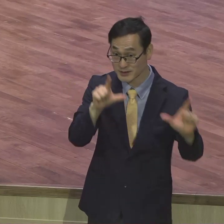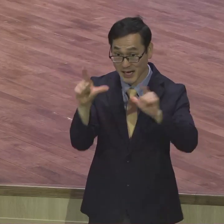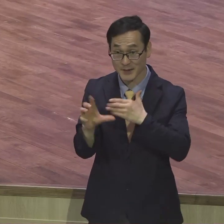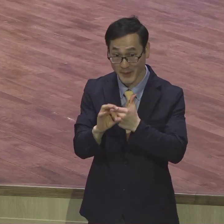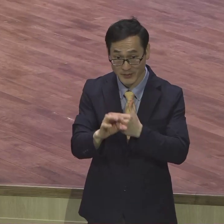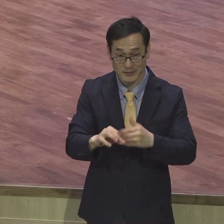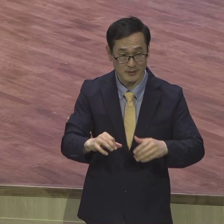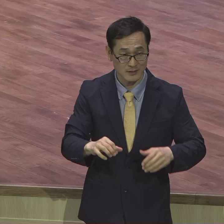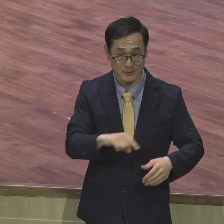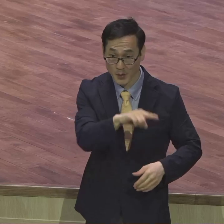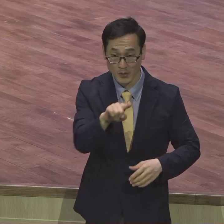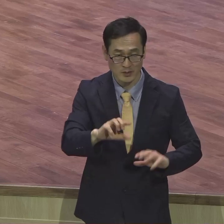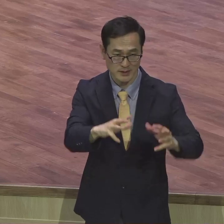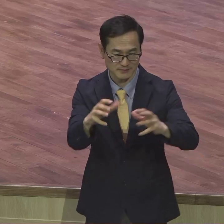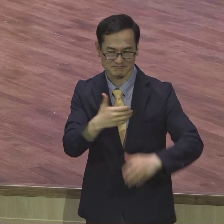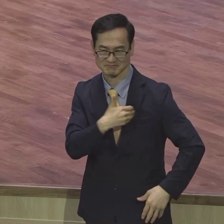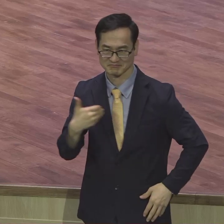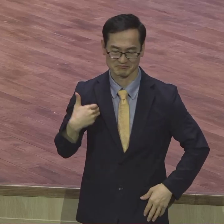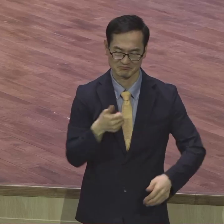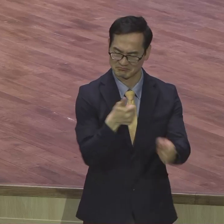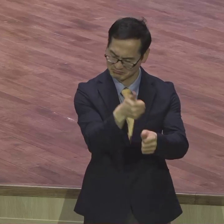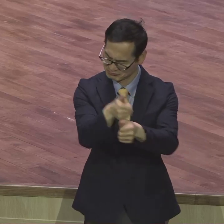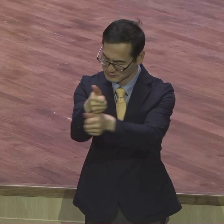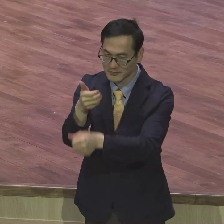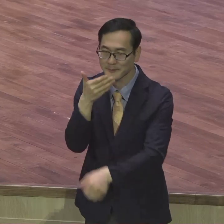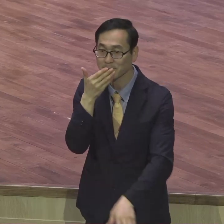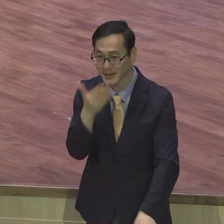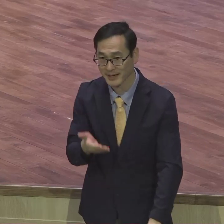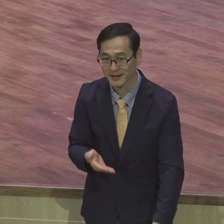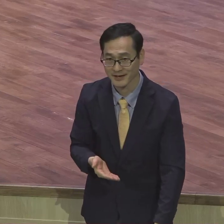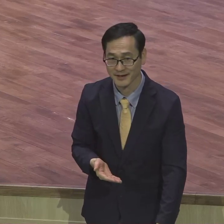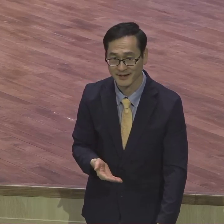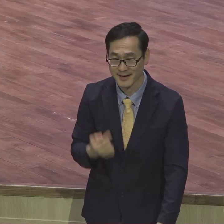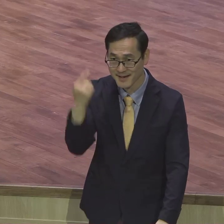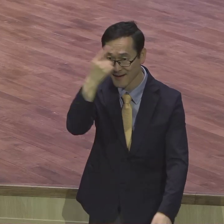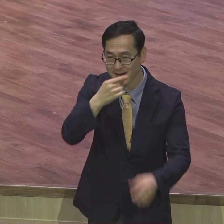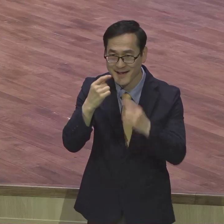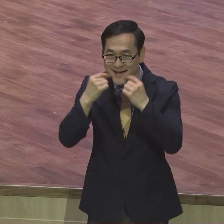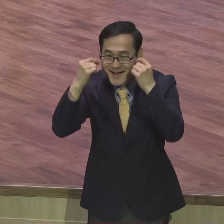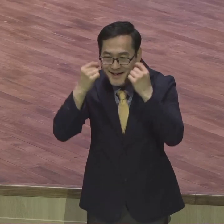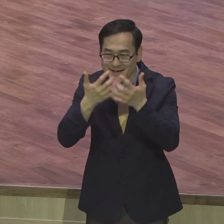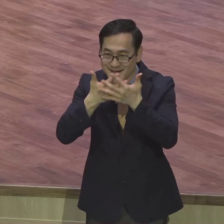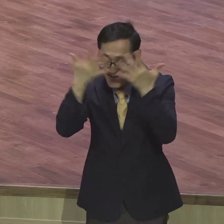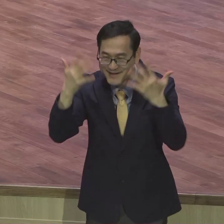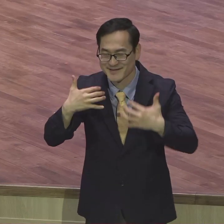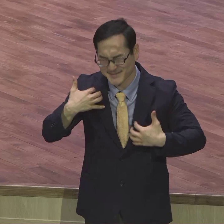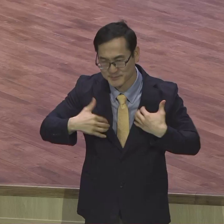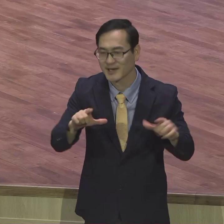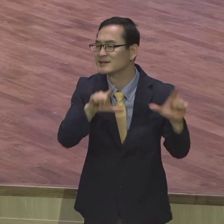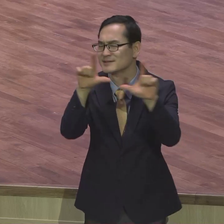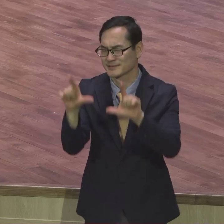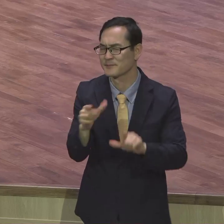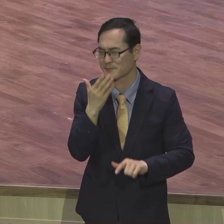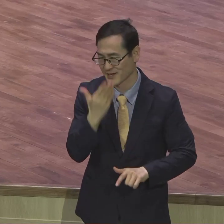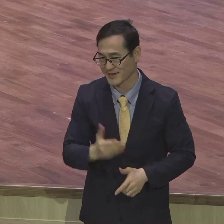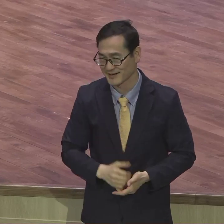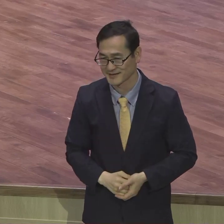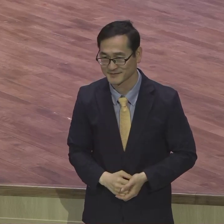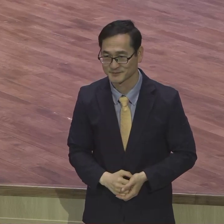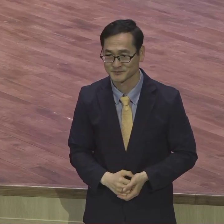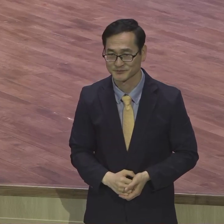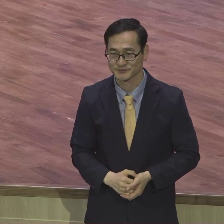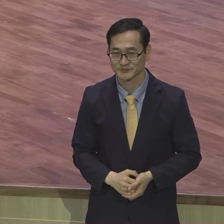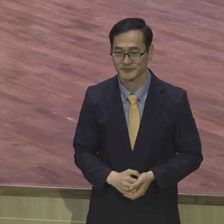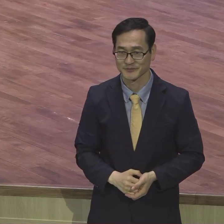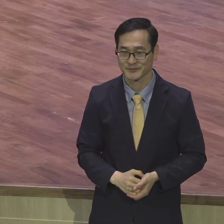승리의 삶을 살 수 있어요. 뭐든지 어디 가든지 밝게 살 수 있어요. 이런 현장 변화의 주욕으로 멋지게